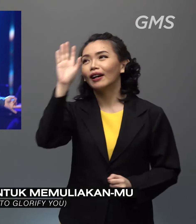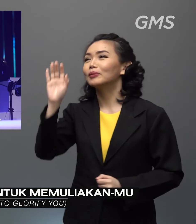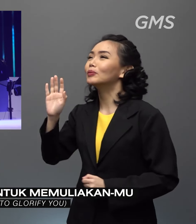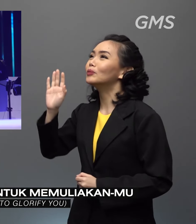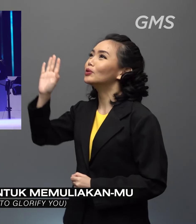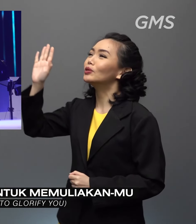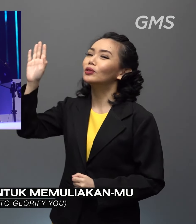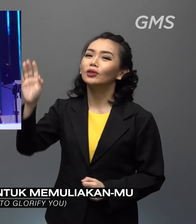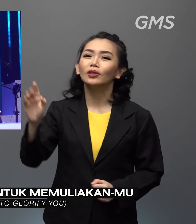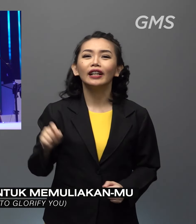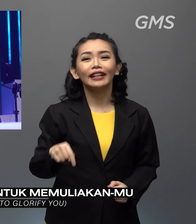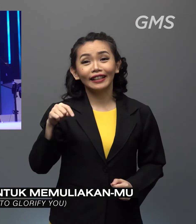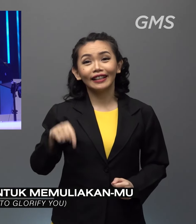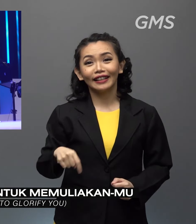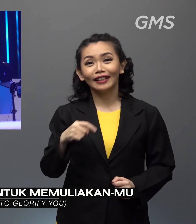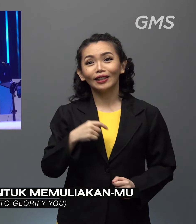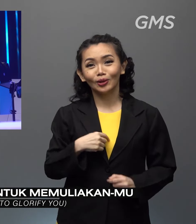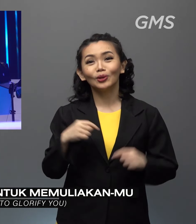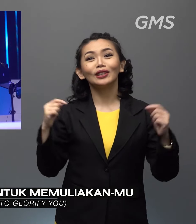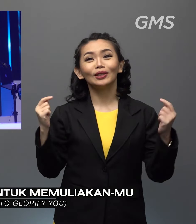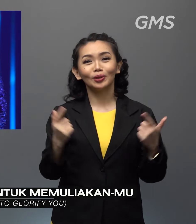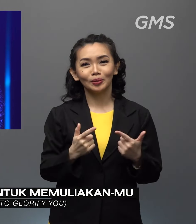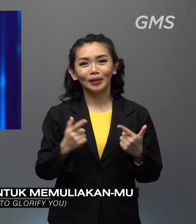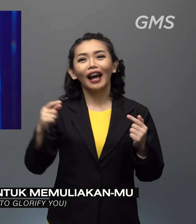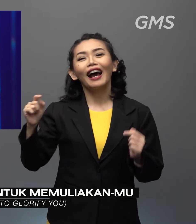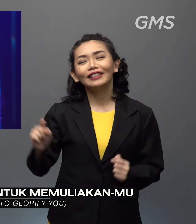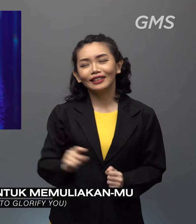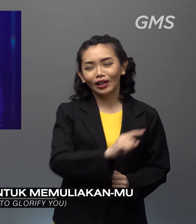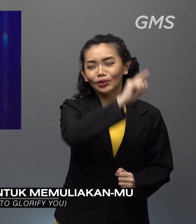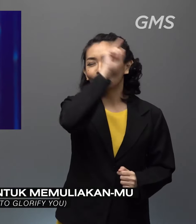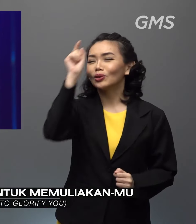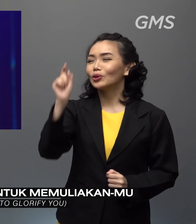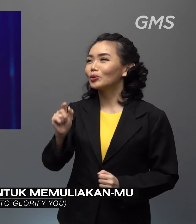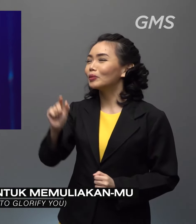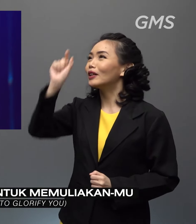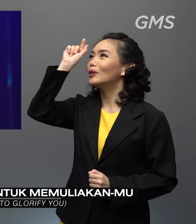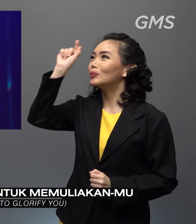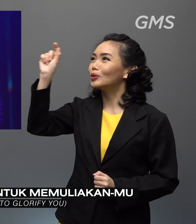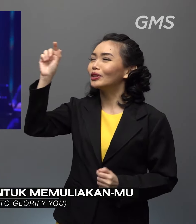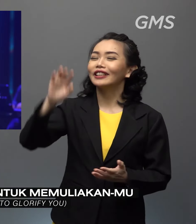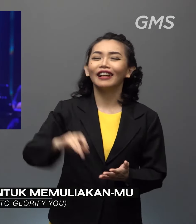memuliakan. Kini ku hidup hanya untuk